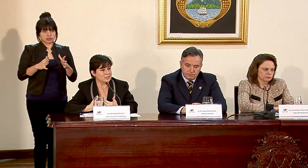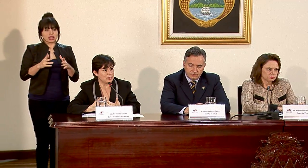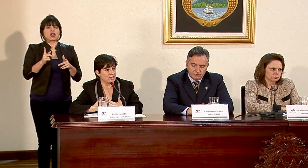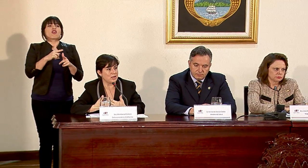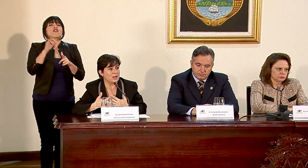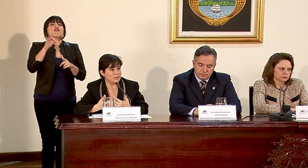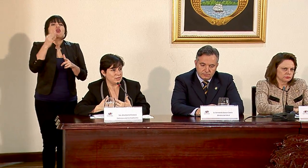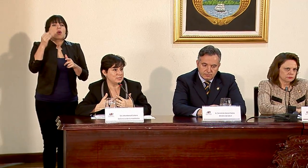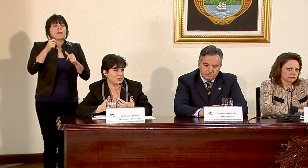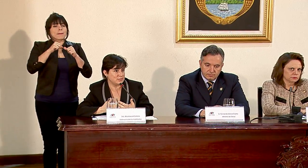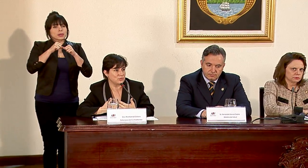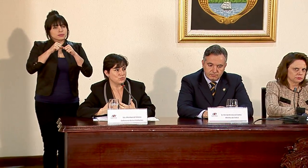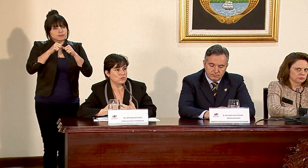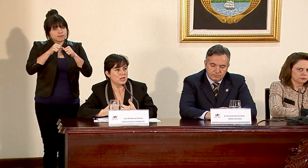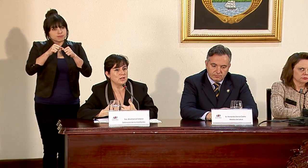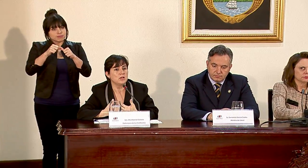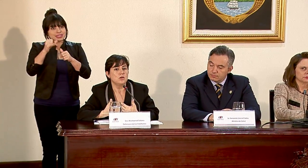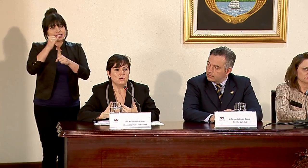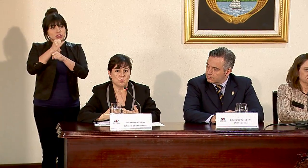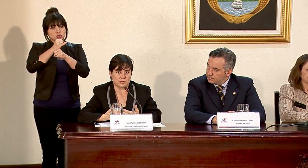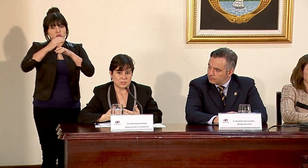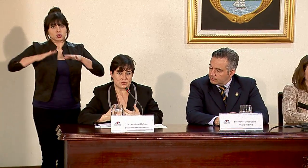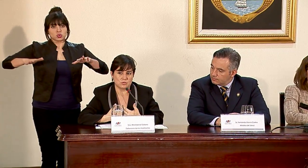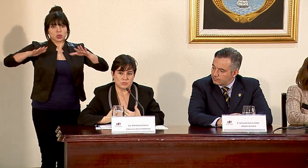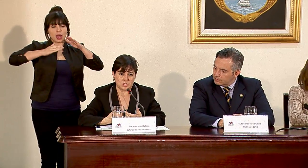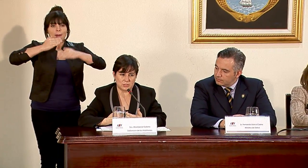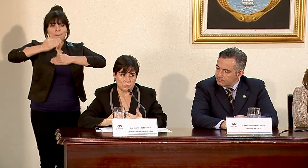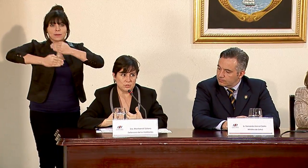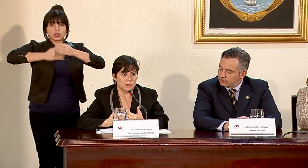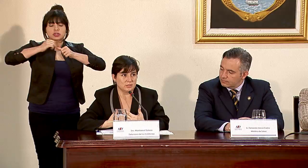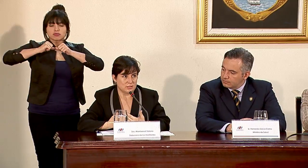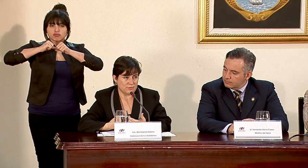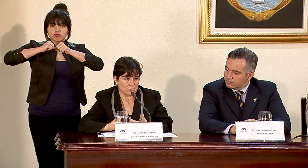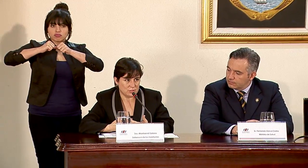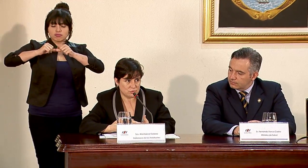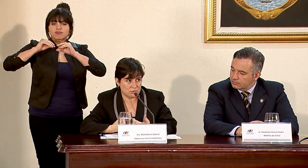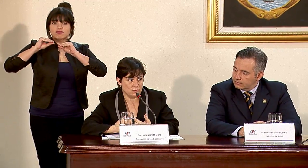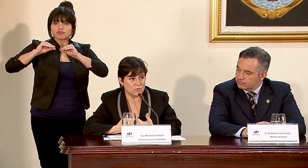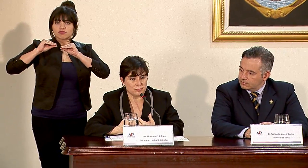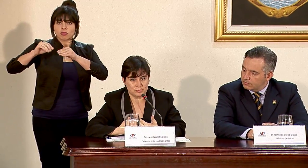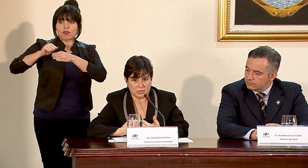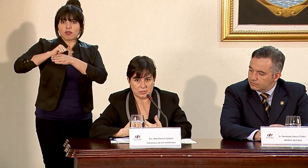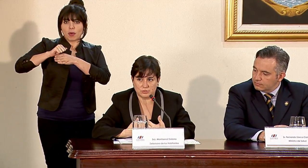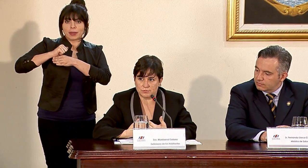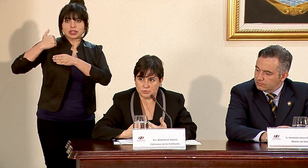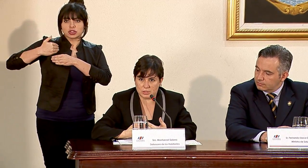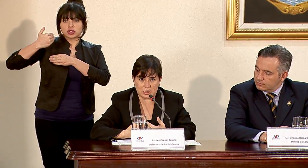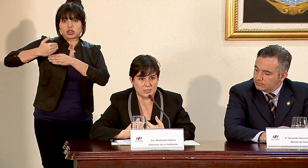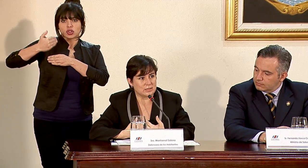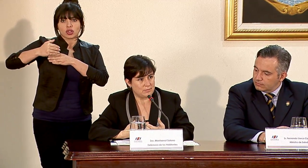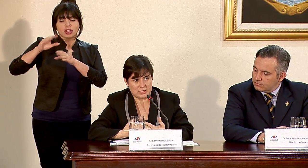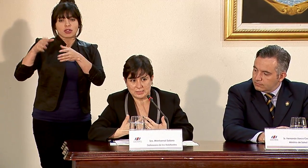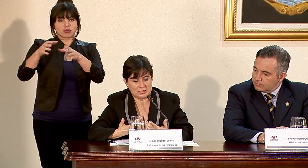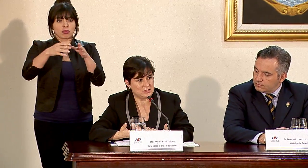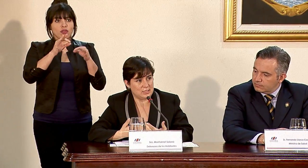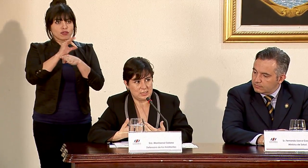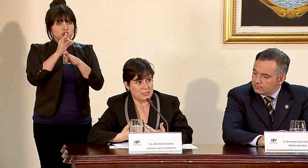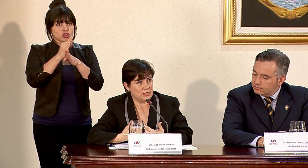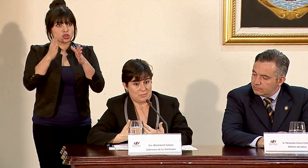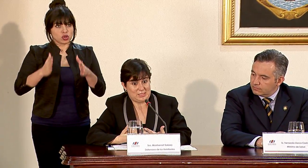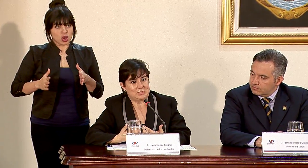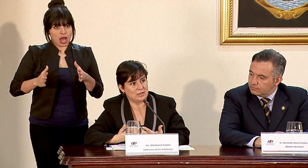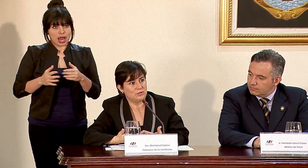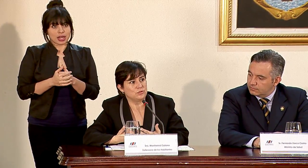se mantenga a nivel ya institucional un proceso continuo de formación con funcionarios y funcionarias capaces